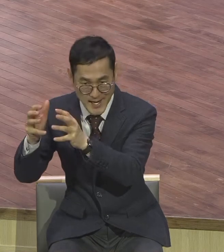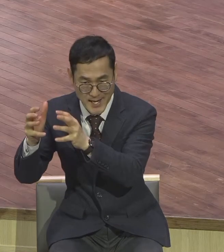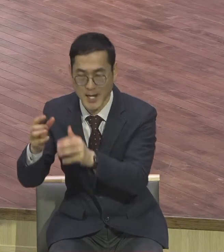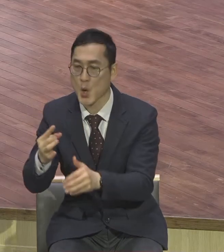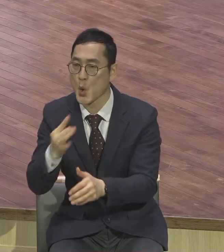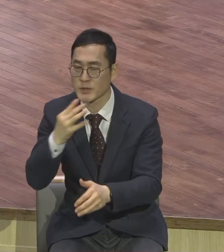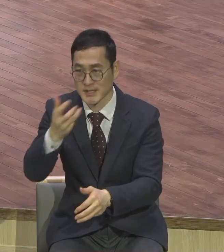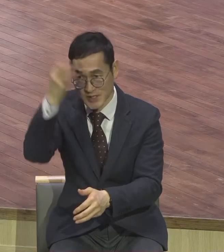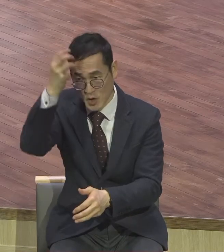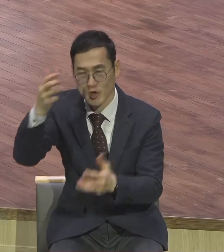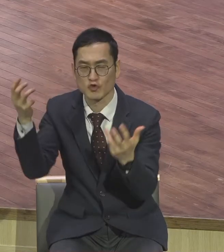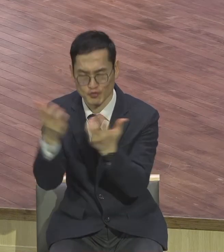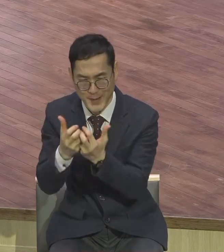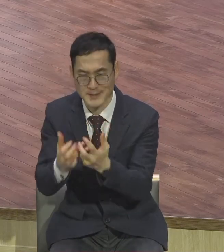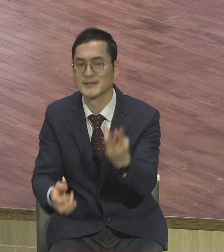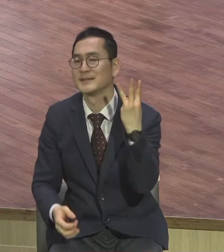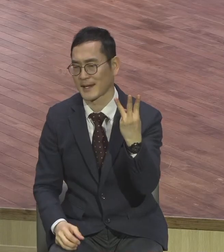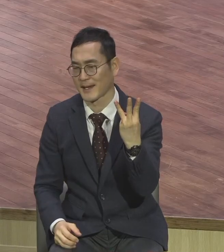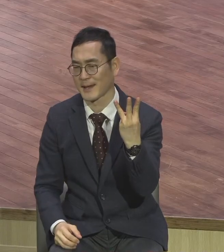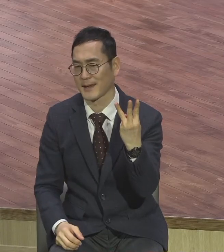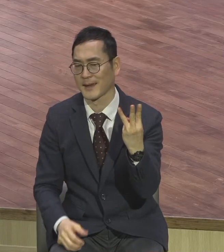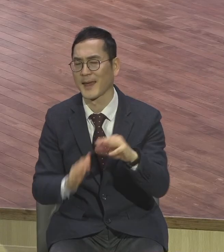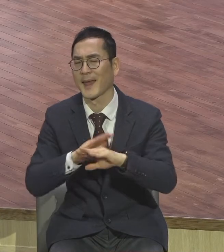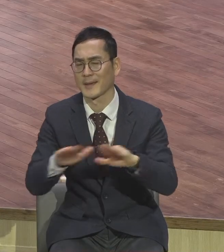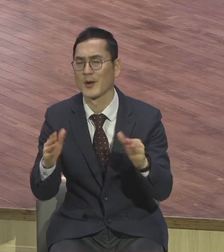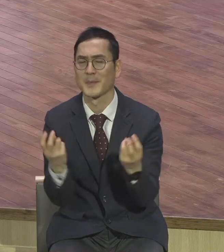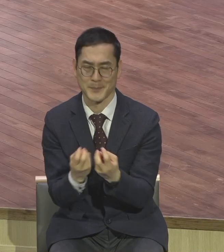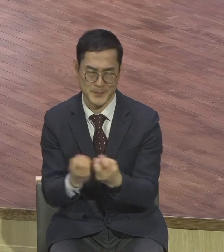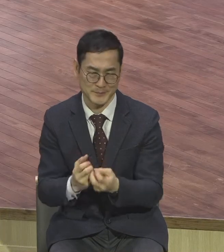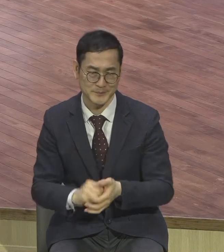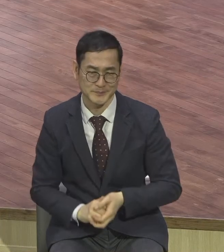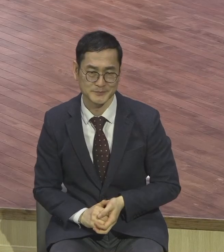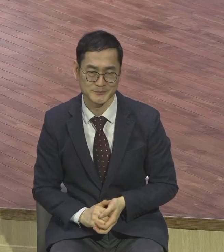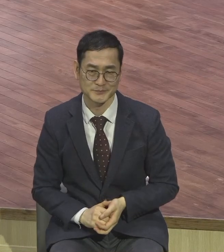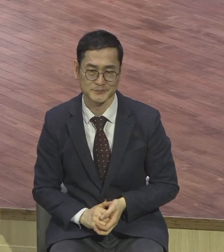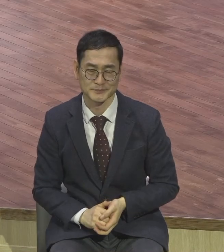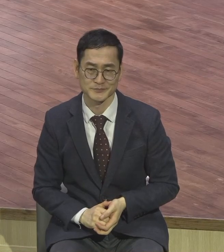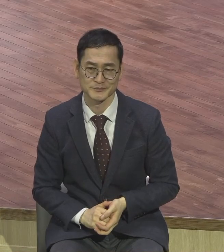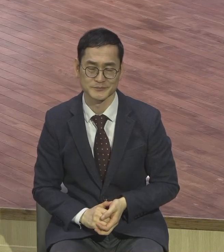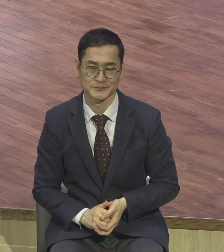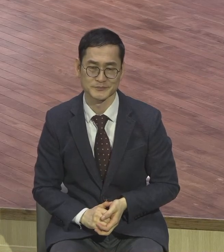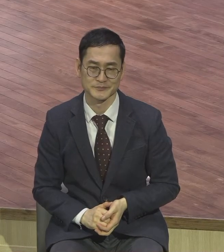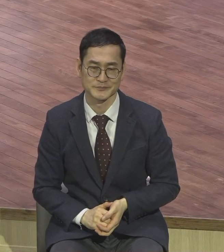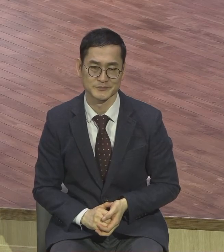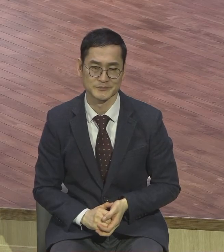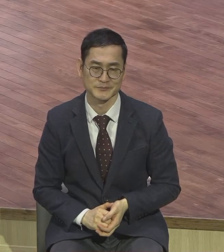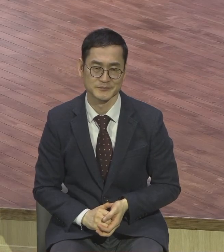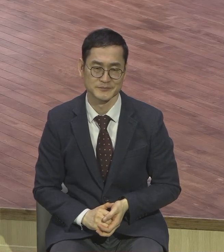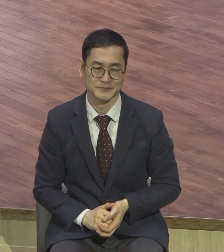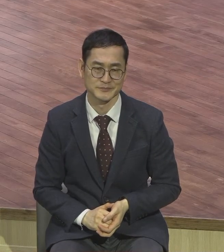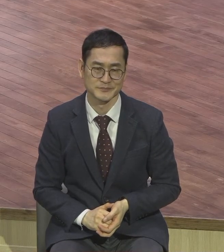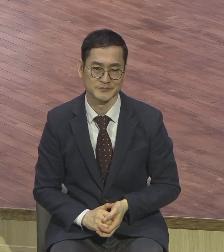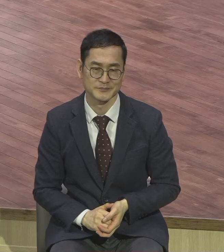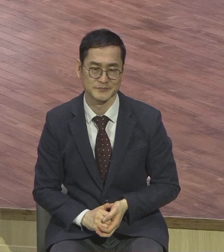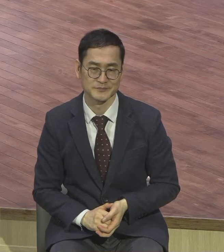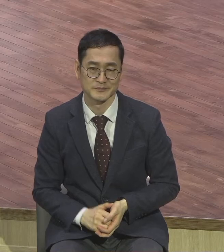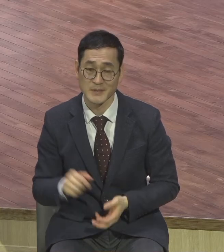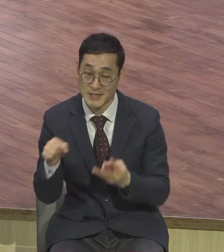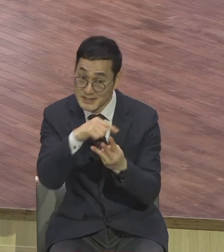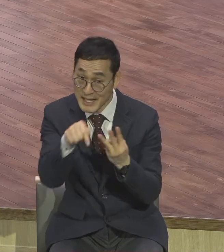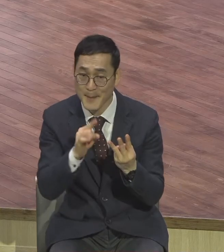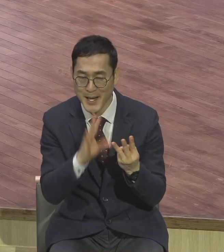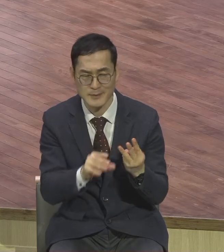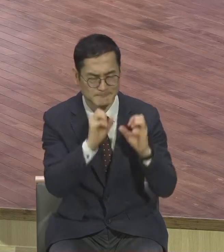이거 이거예요. 4등 1장 1절 3절 8절 이게 답이에요. 다 이것만 말하면 돼요.